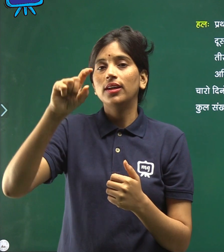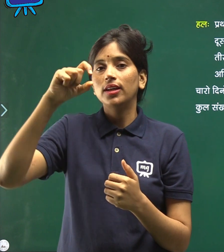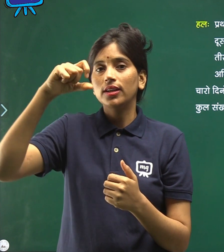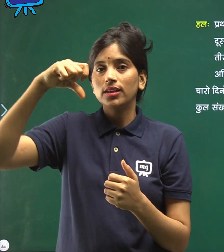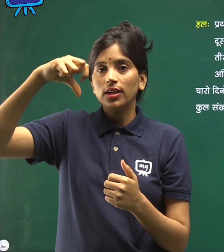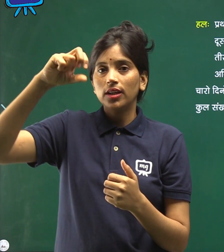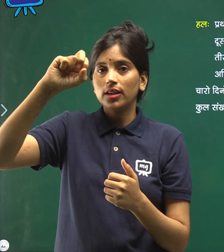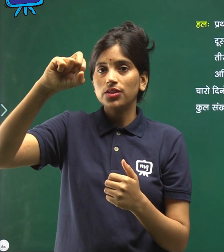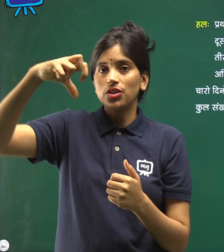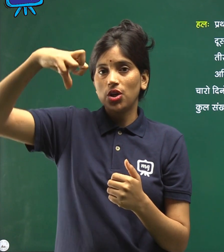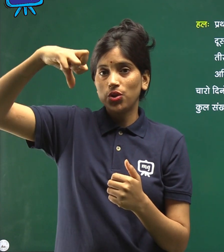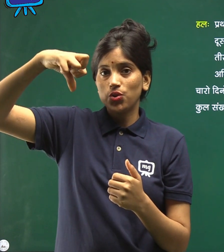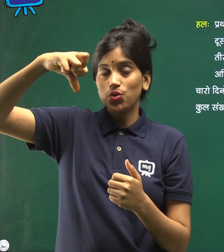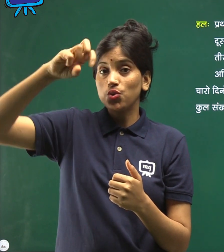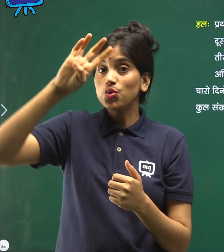1,094,